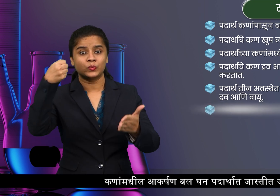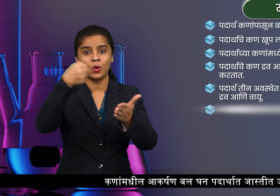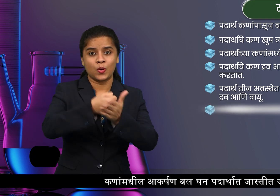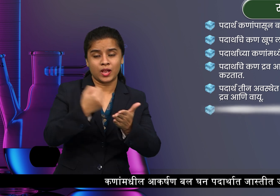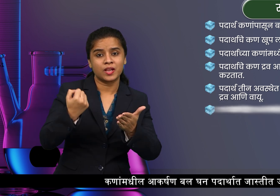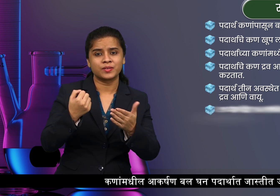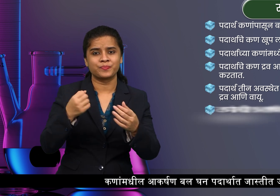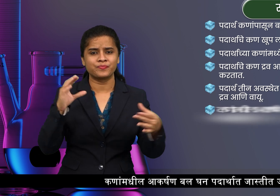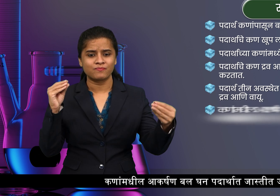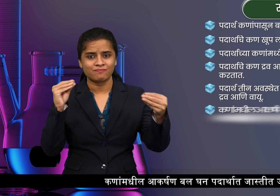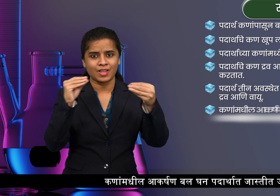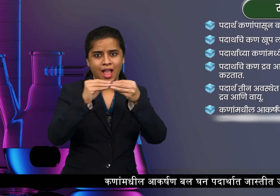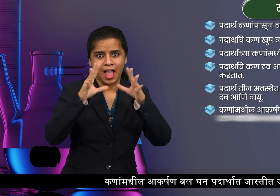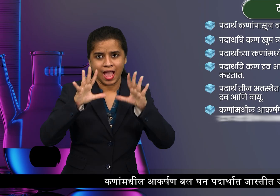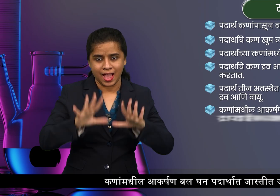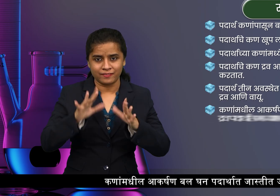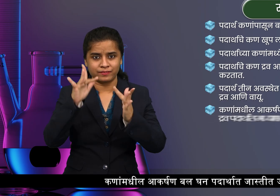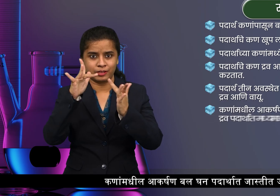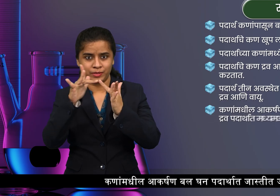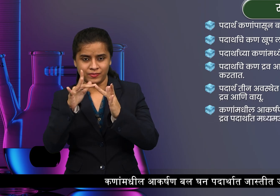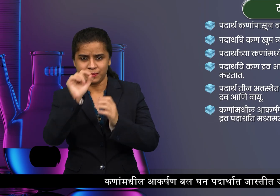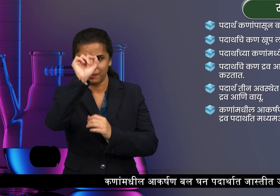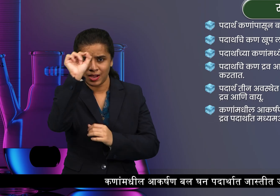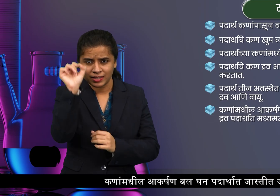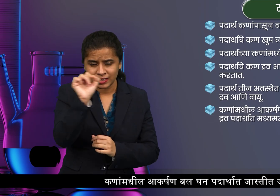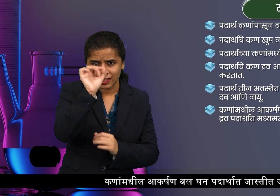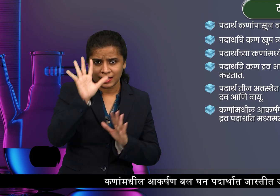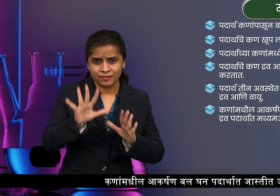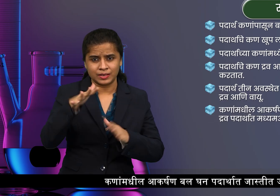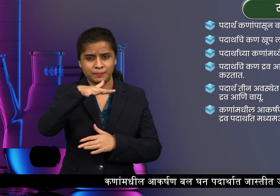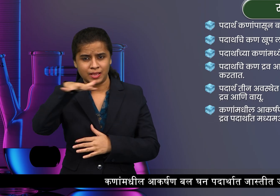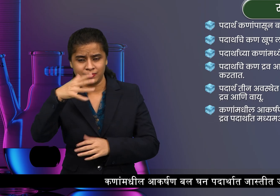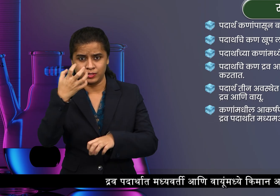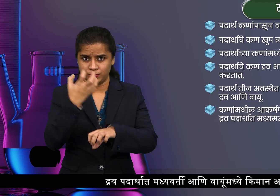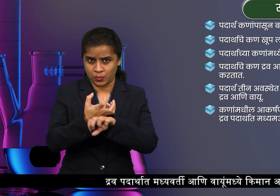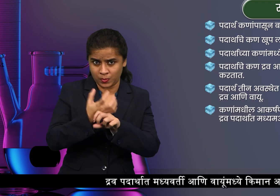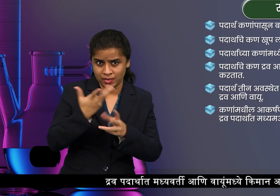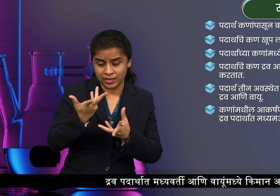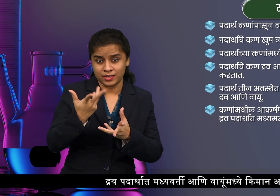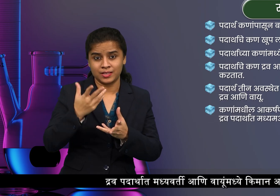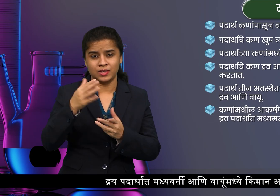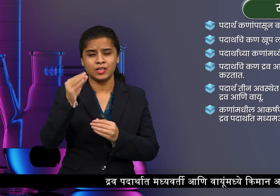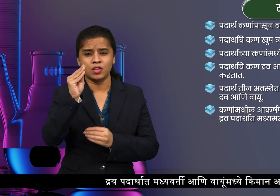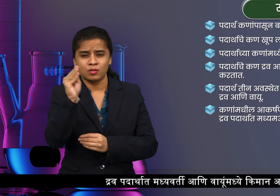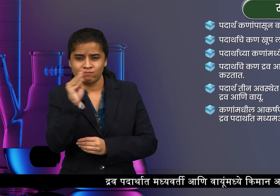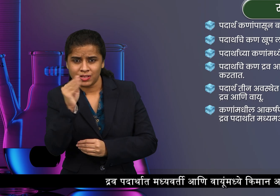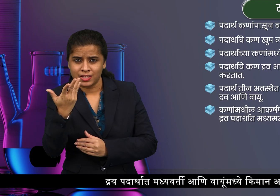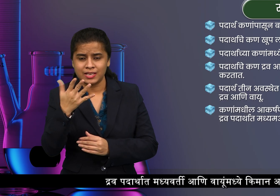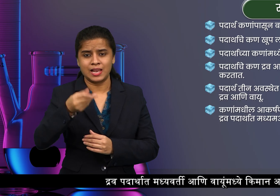कणांमधील आकर्षण बल धन पदार्थात जास्तीत जास्त, द्रव पदार्थात मध्यवर्ती आणि